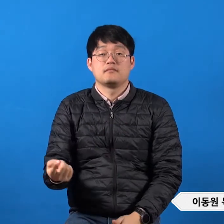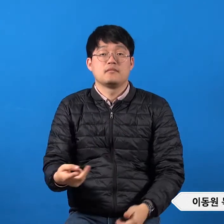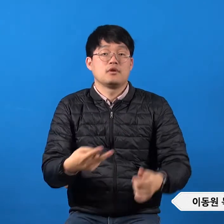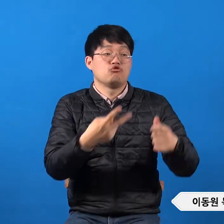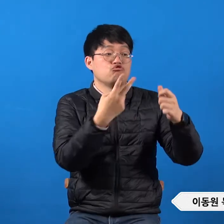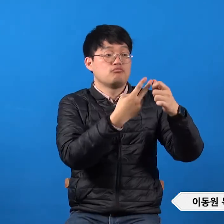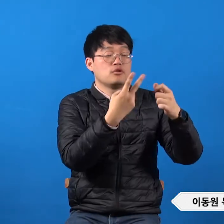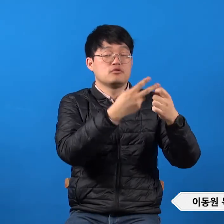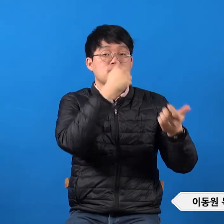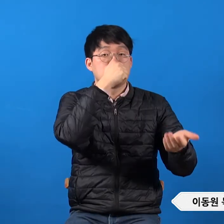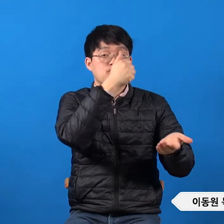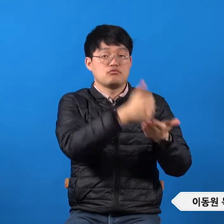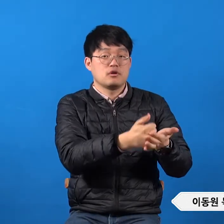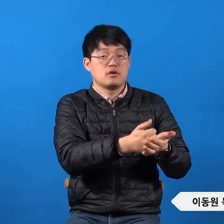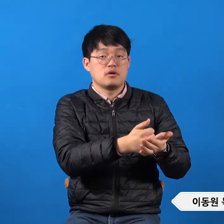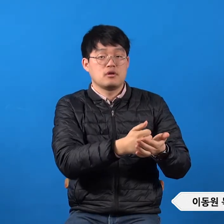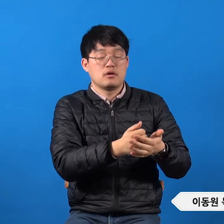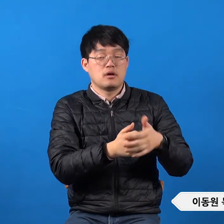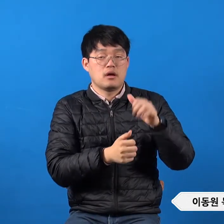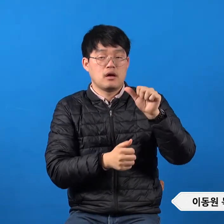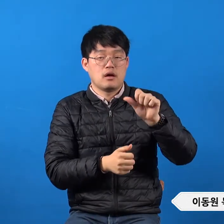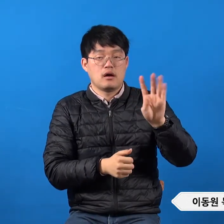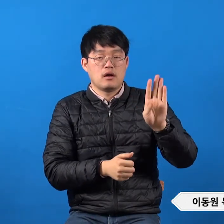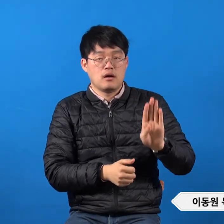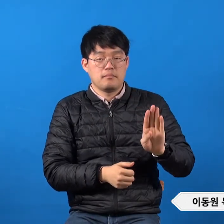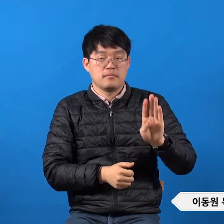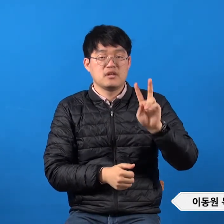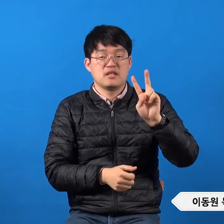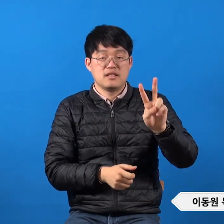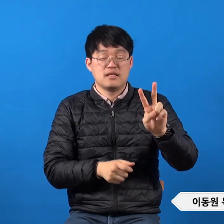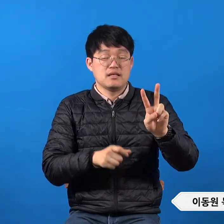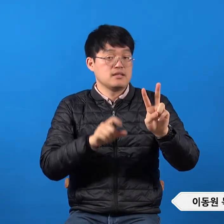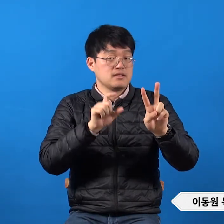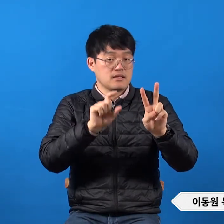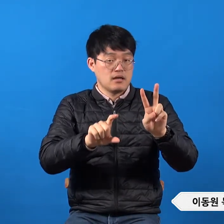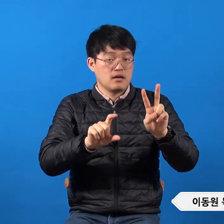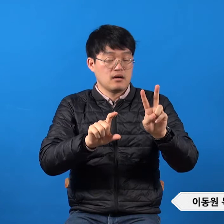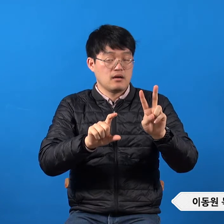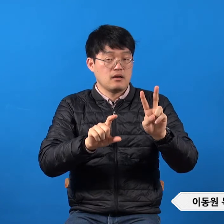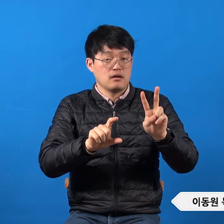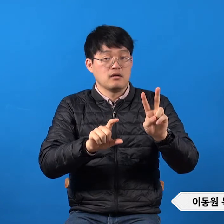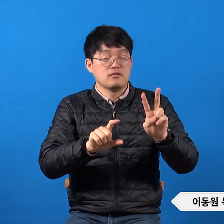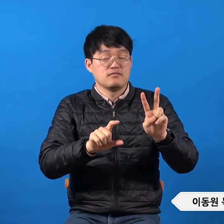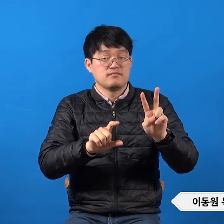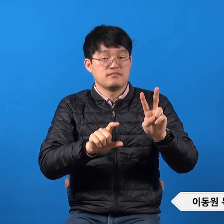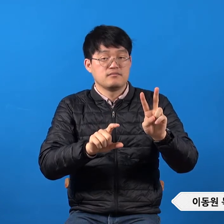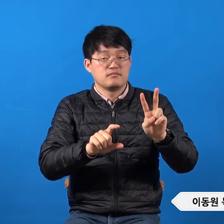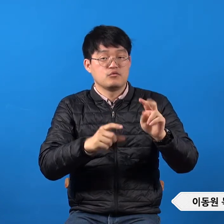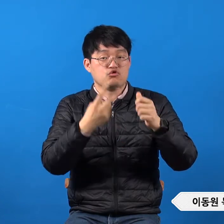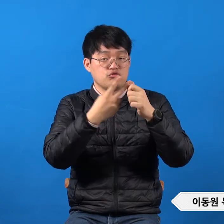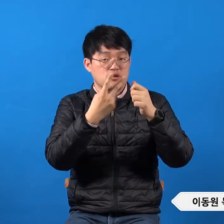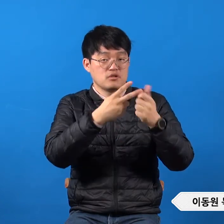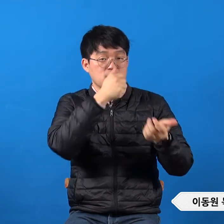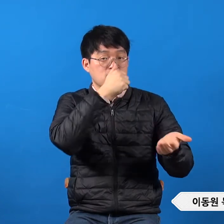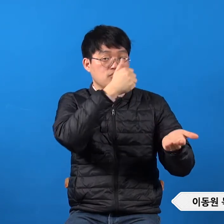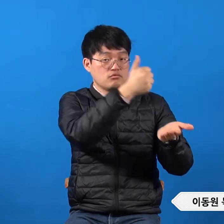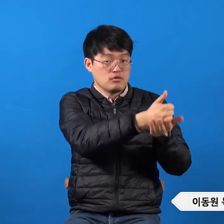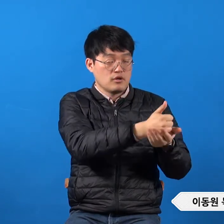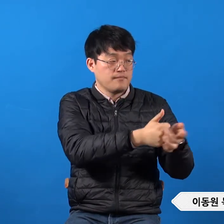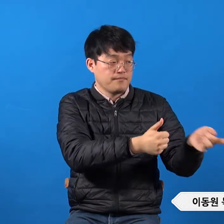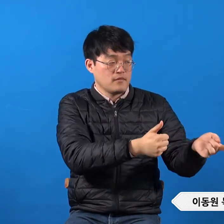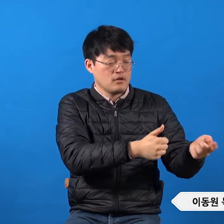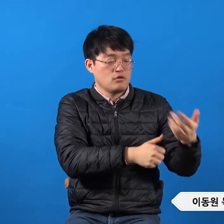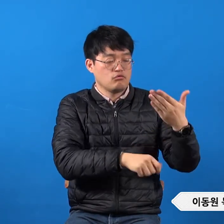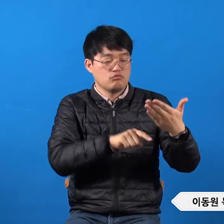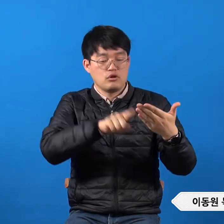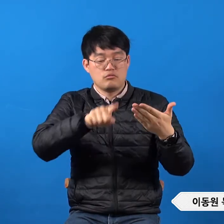두 번째 죄악에 대한 경고, 하박국 2장에 드러나는 바벨론에 대한 두 번째 죄악, 9절부터